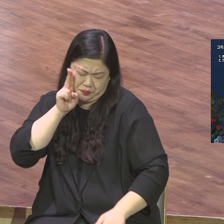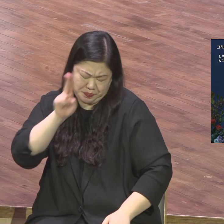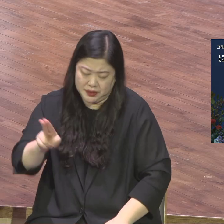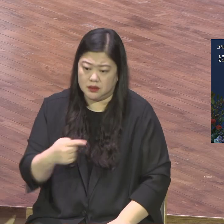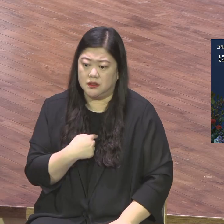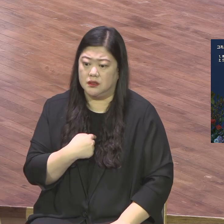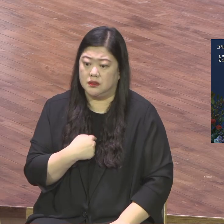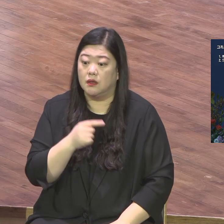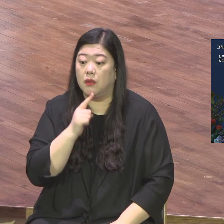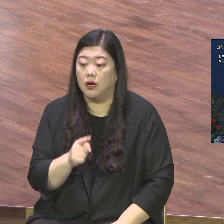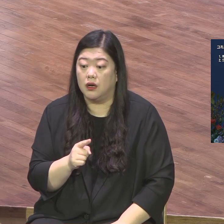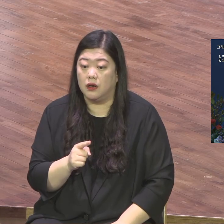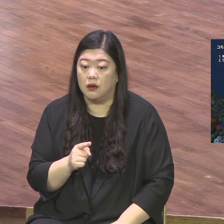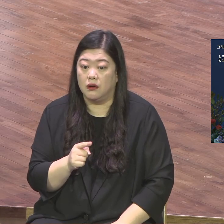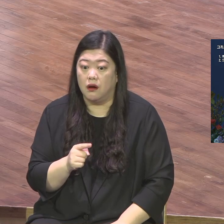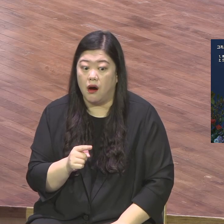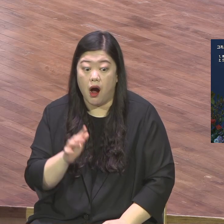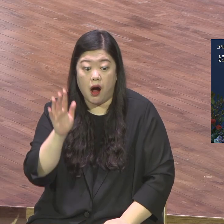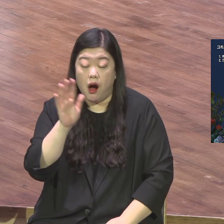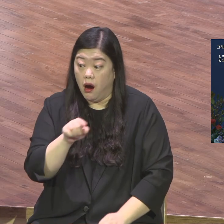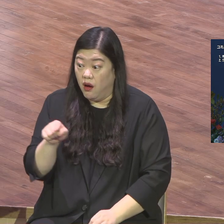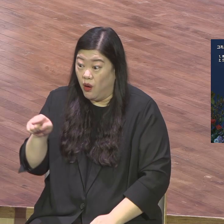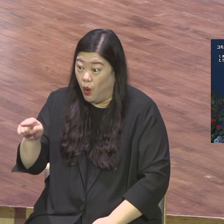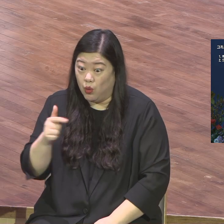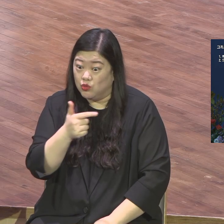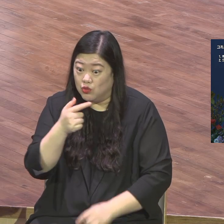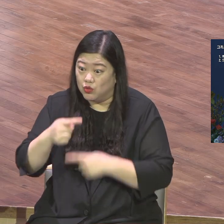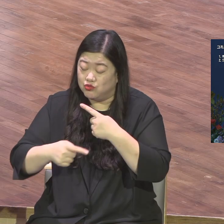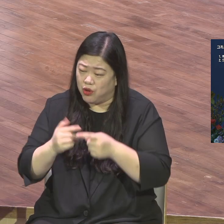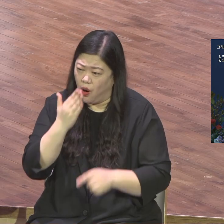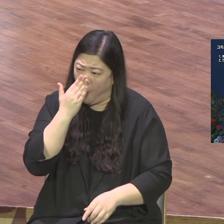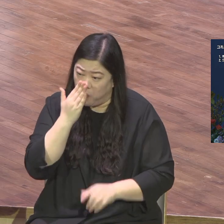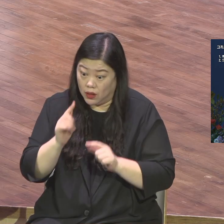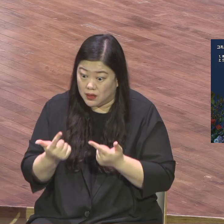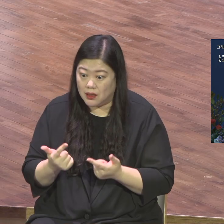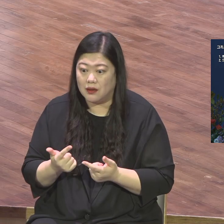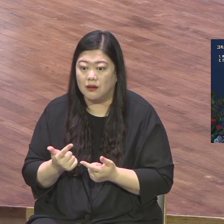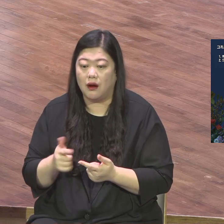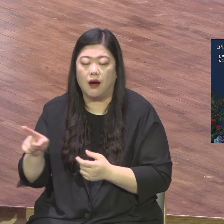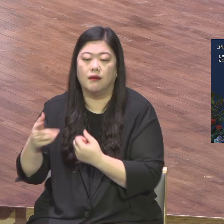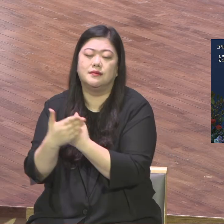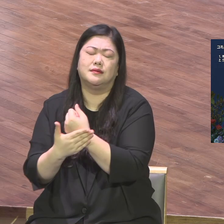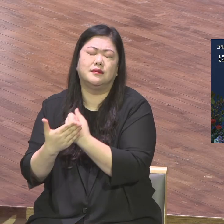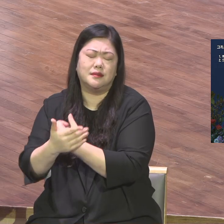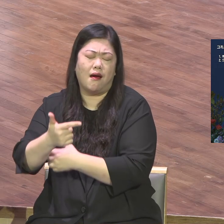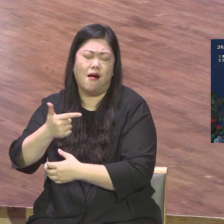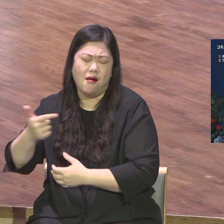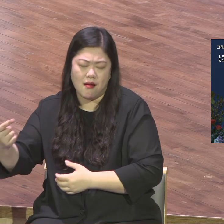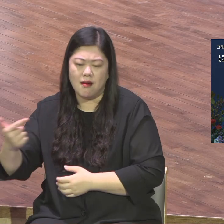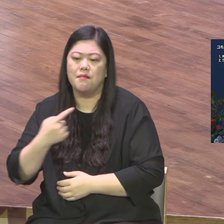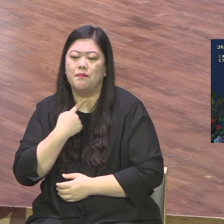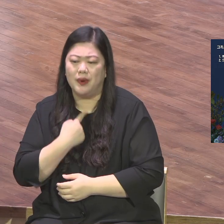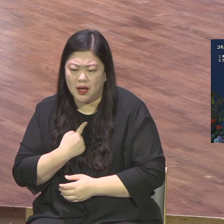겸손의 표현 아닙니다. 하나님의 은혜가 얼마나 크고 풍성한지